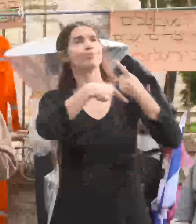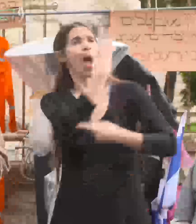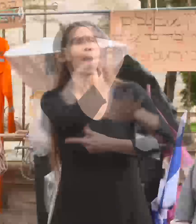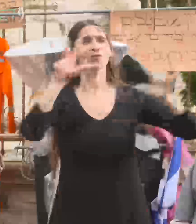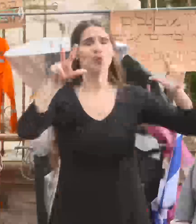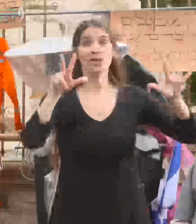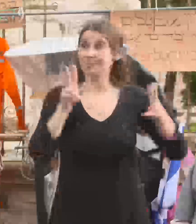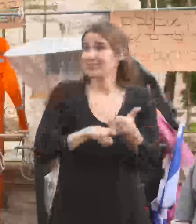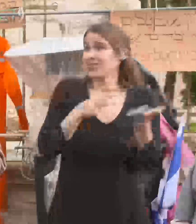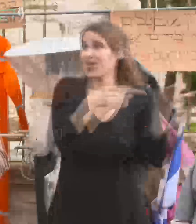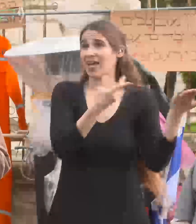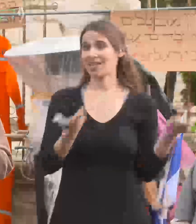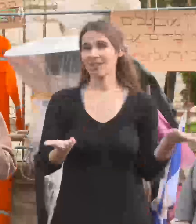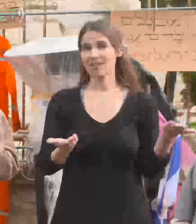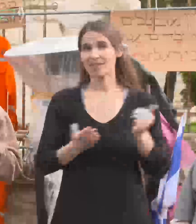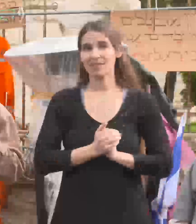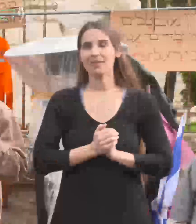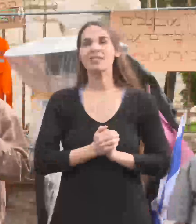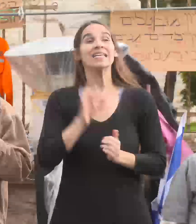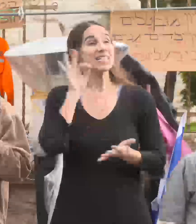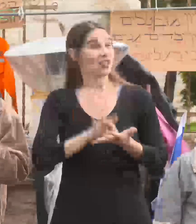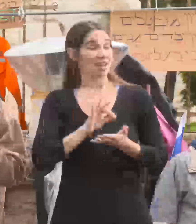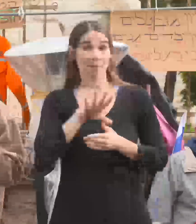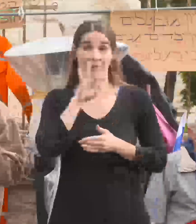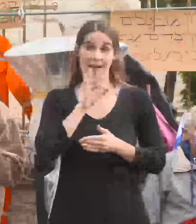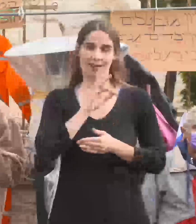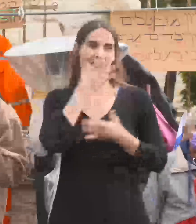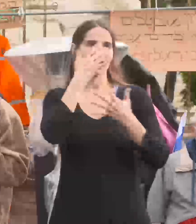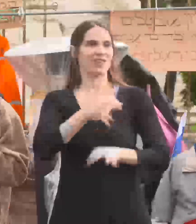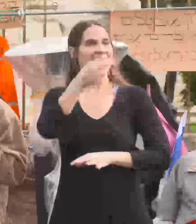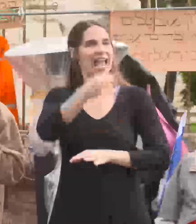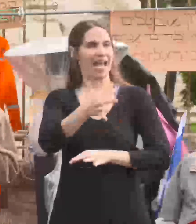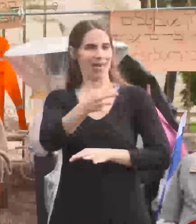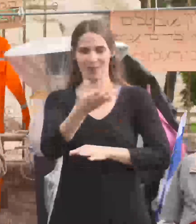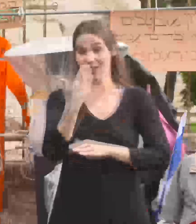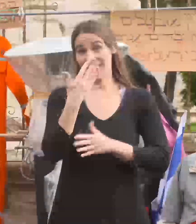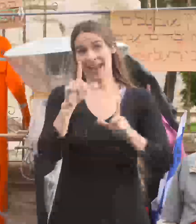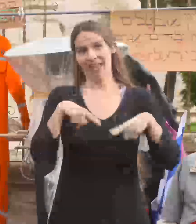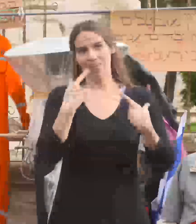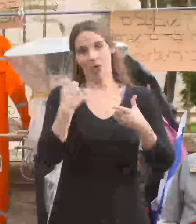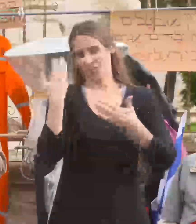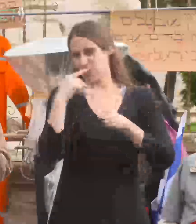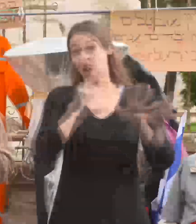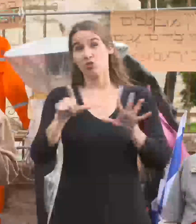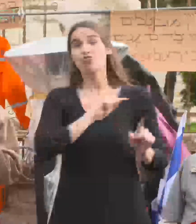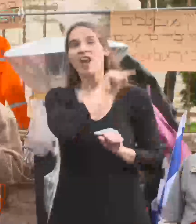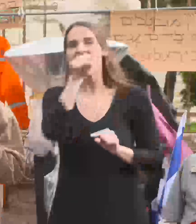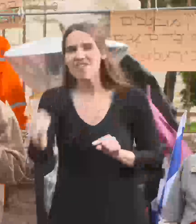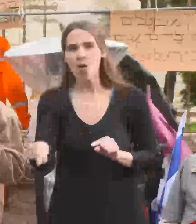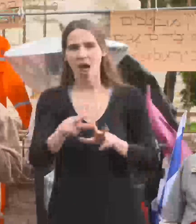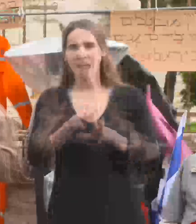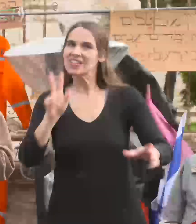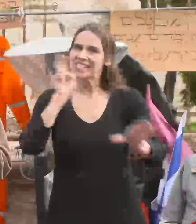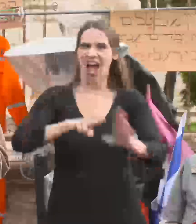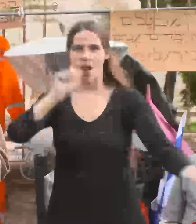ב-48? והוא צודק. כשאני בחרתי לעזוב את האי הקריבי שחייתי בו עד לפני 7 חודשים, כדי להגיע לארץ ולהצטרף